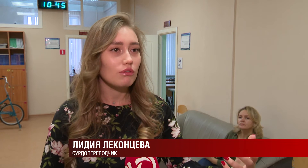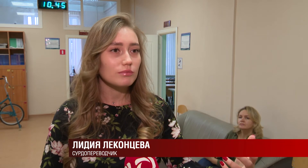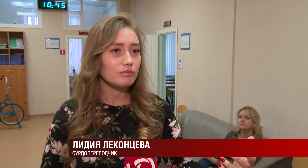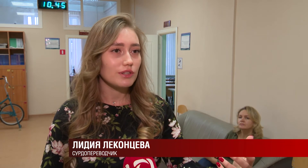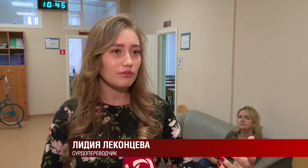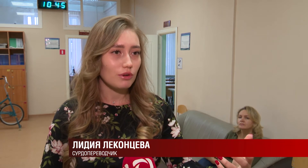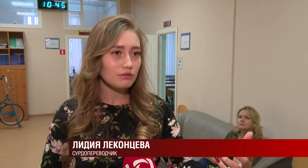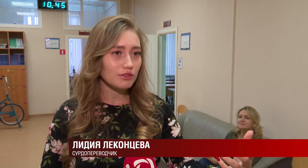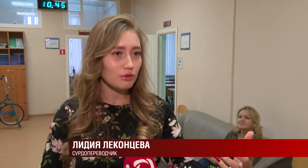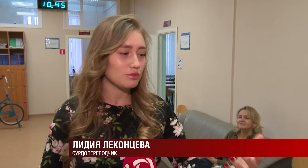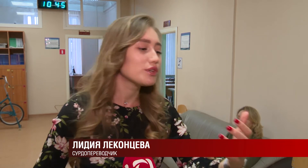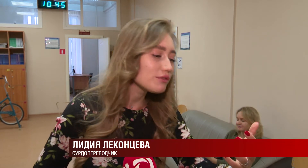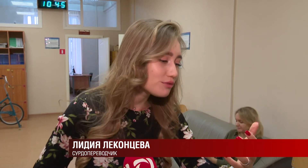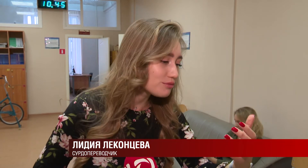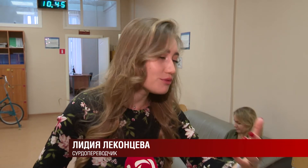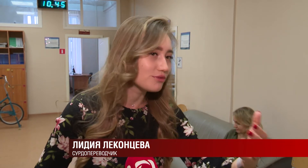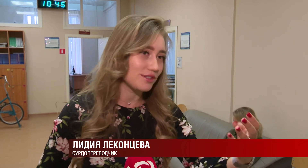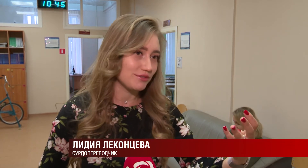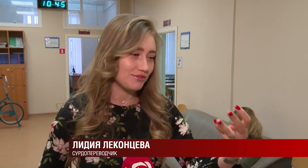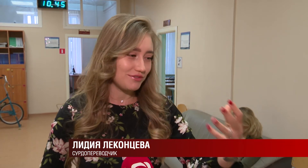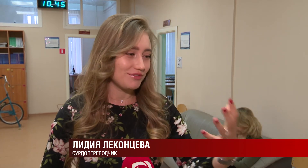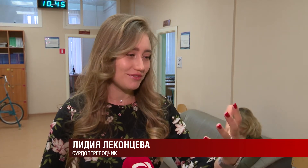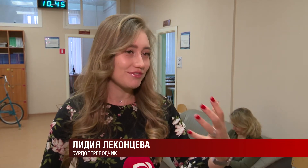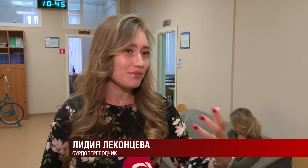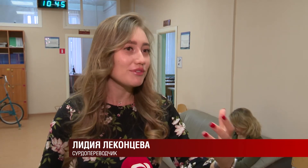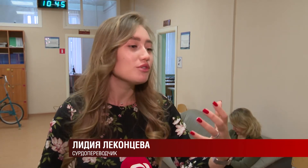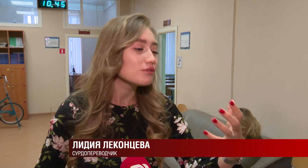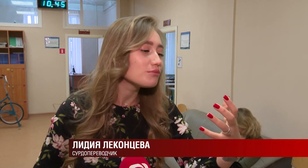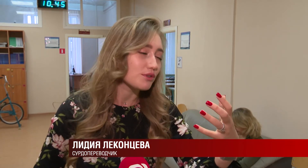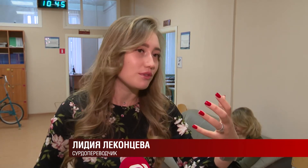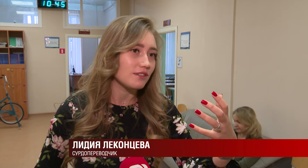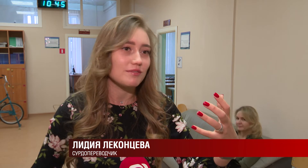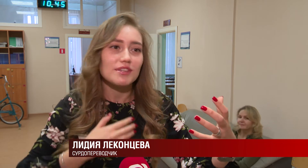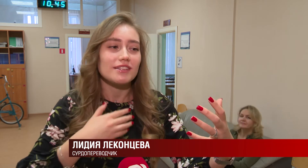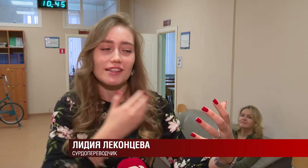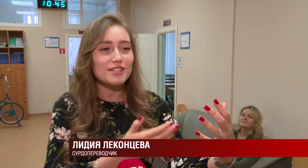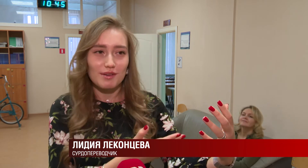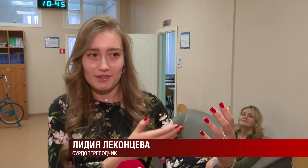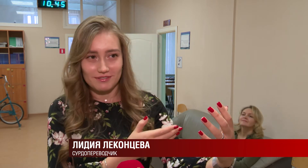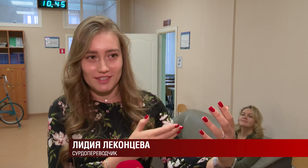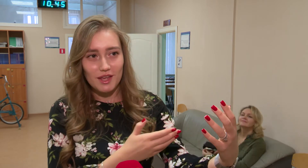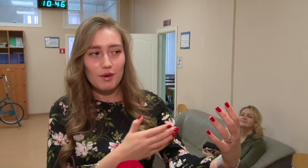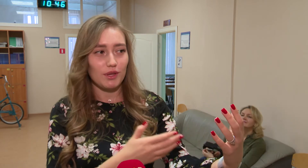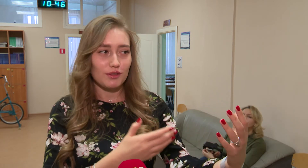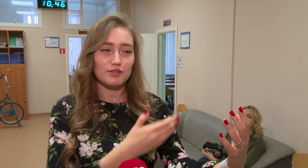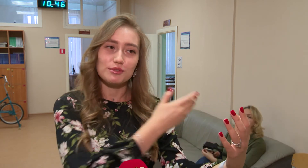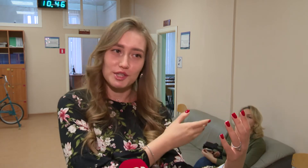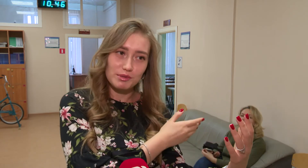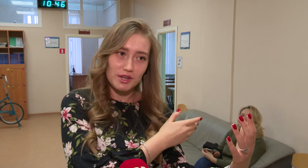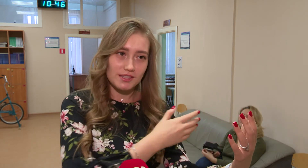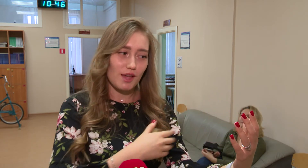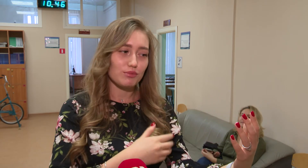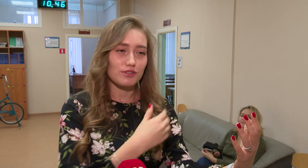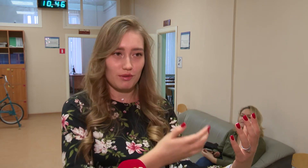у глухого телефон, и то есть мне вот по видео вот мне туда говорят, не надо с вами говорить, мне надо с